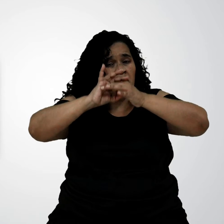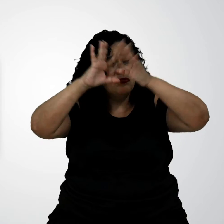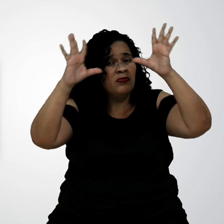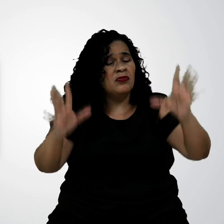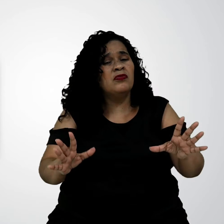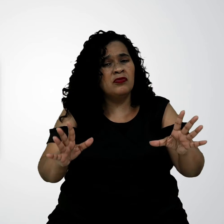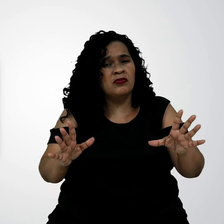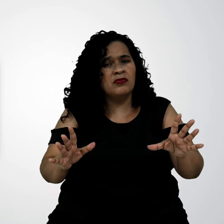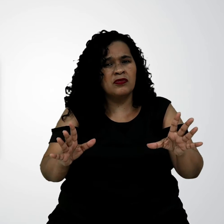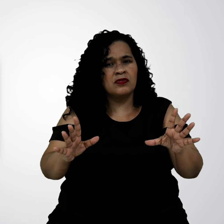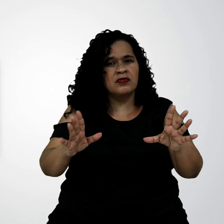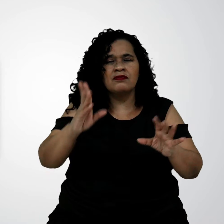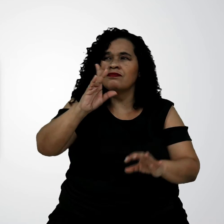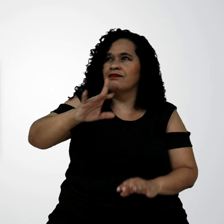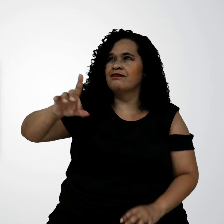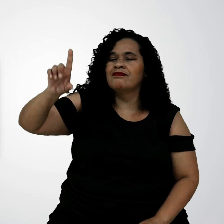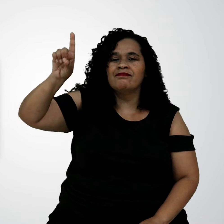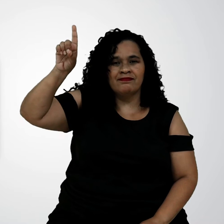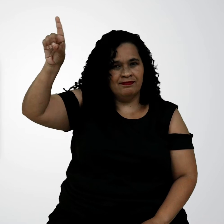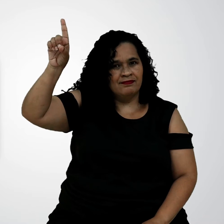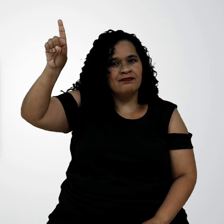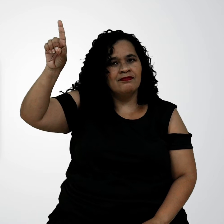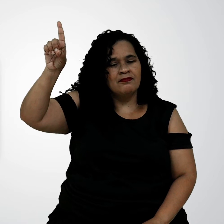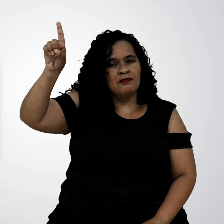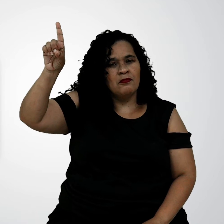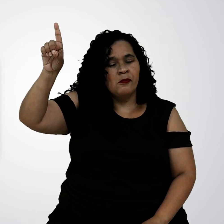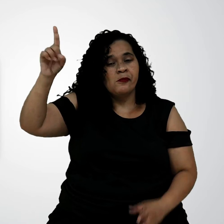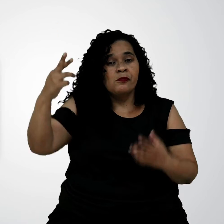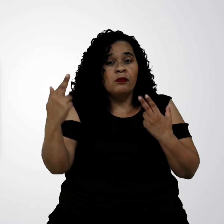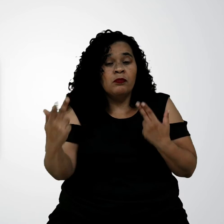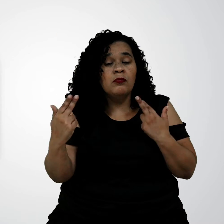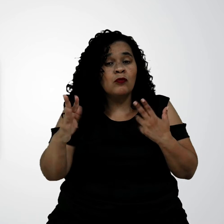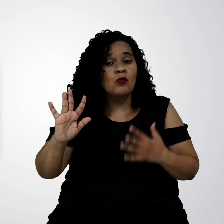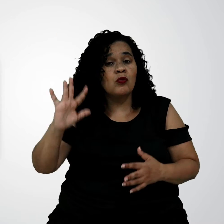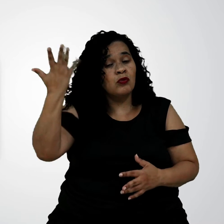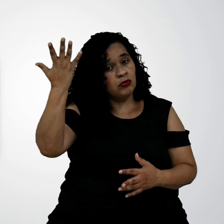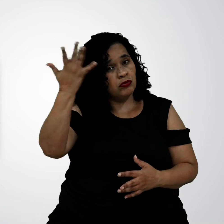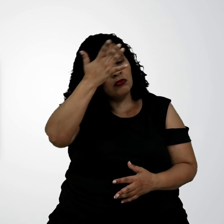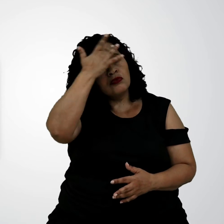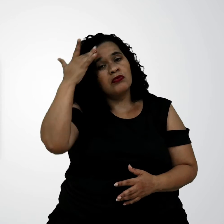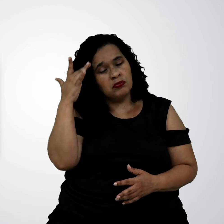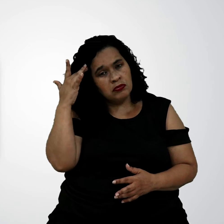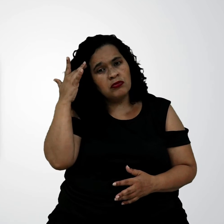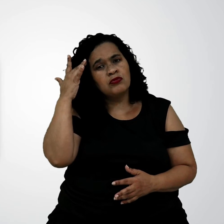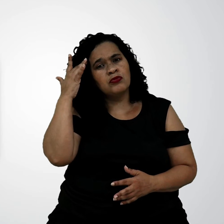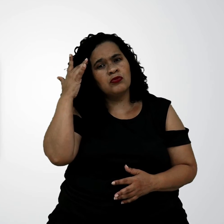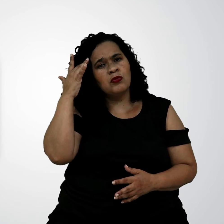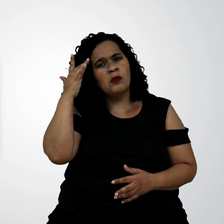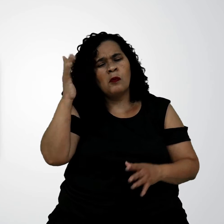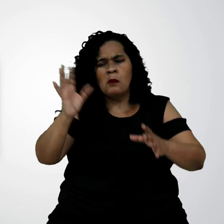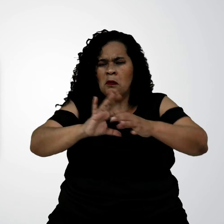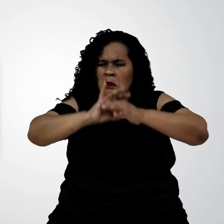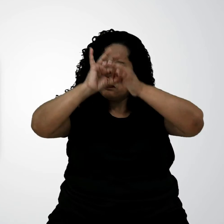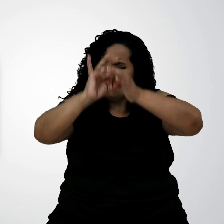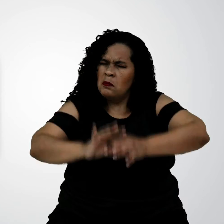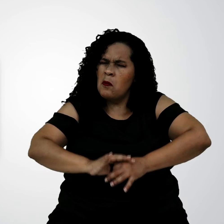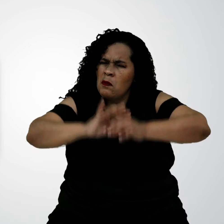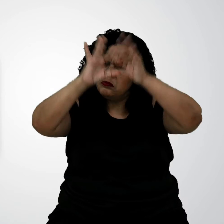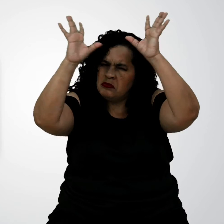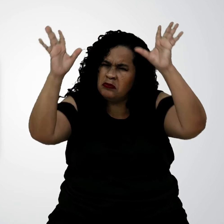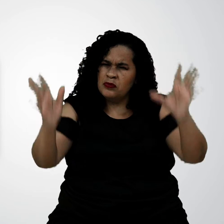com Deus. Assim acontece com muita gente. Muita gente foi livre, foi liberto